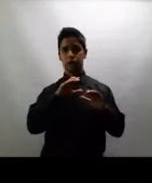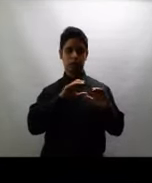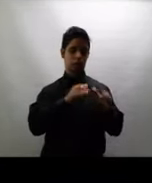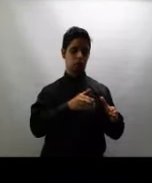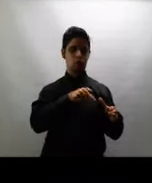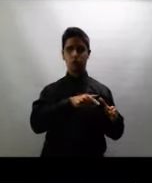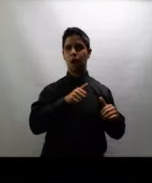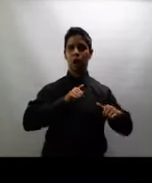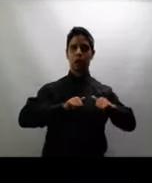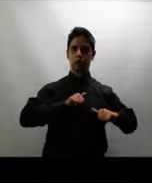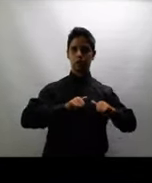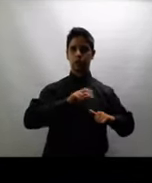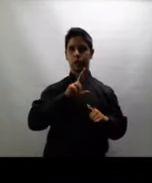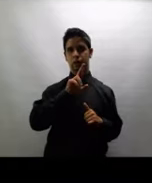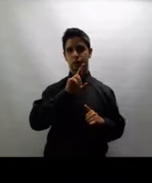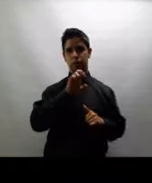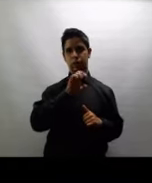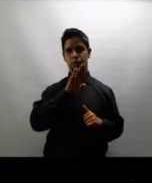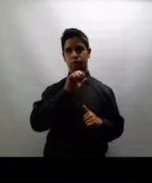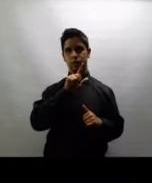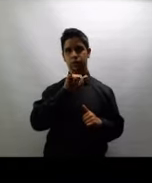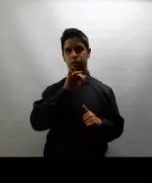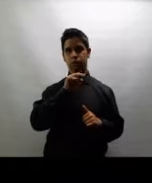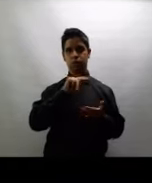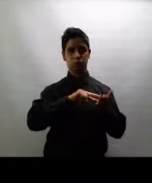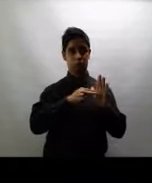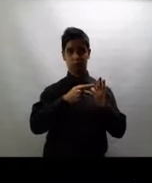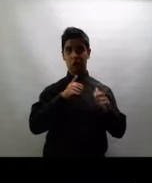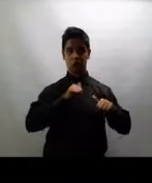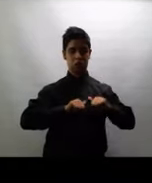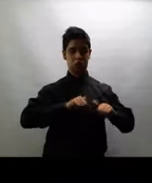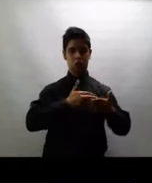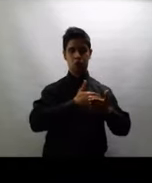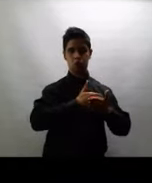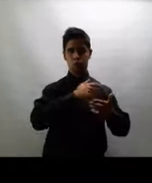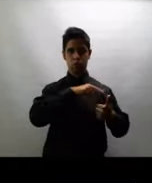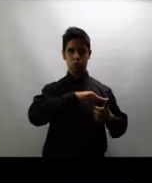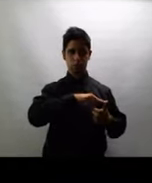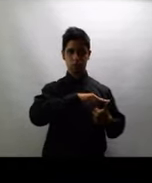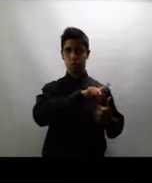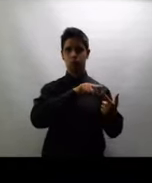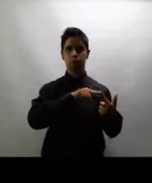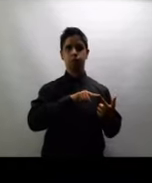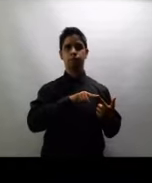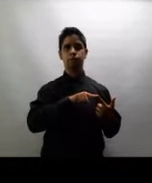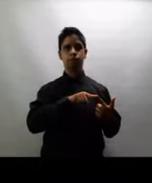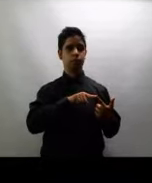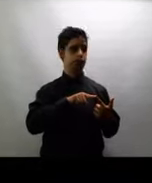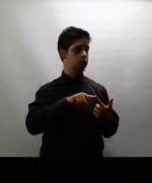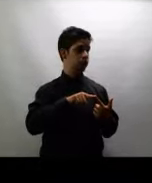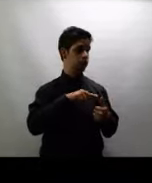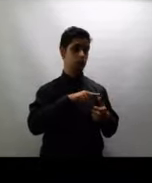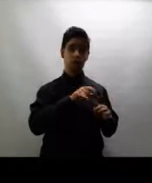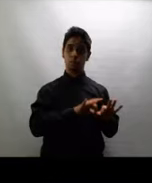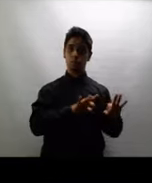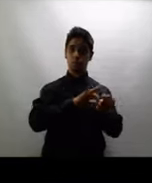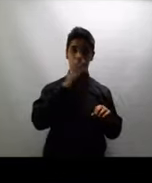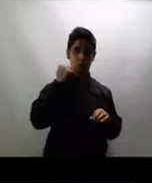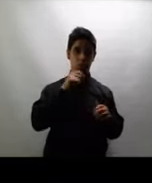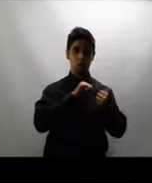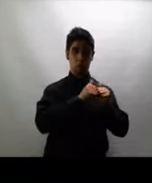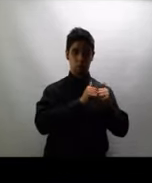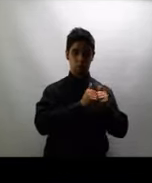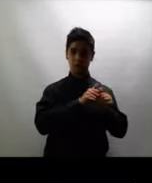de artista revelación, que es artista nuevo, que le llaman en el Grammy. Importante porque es una